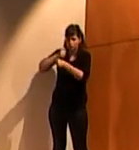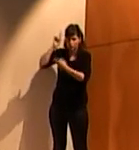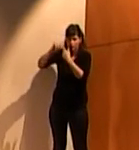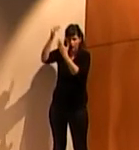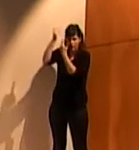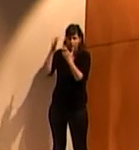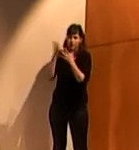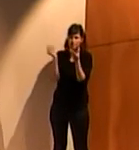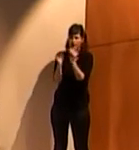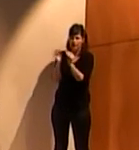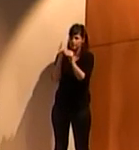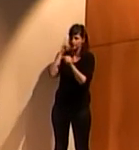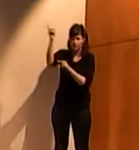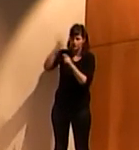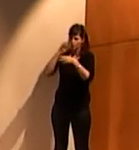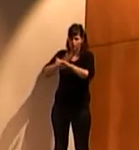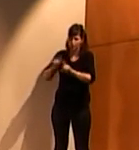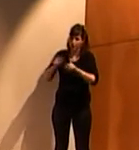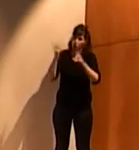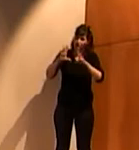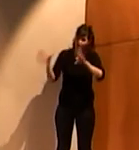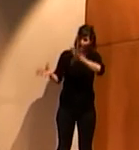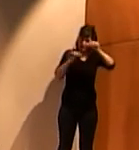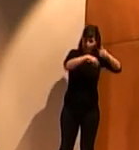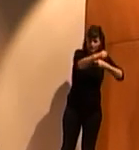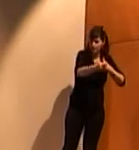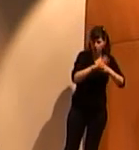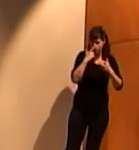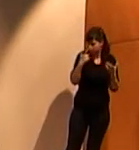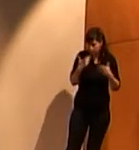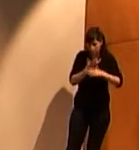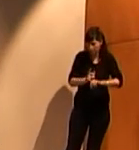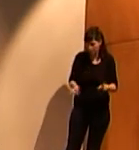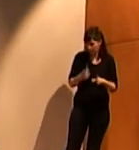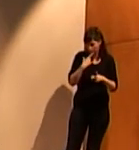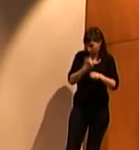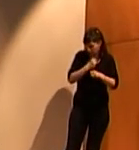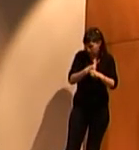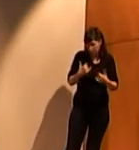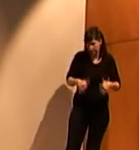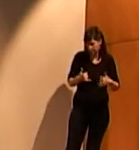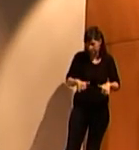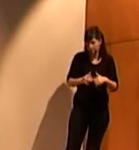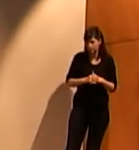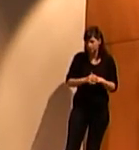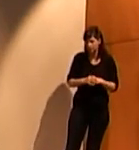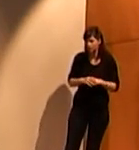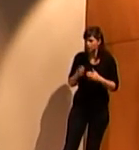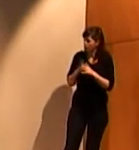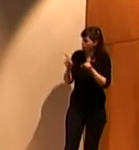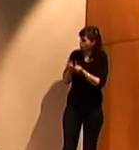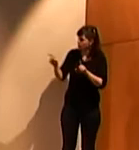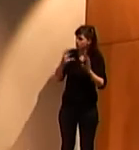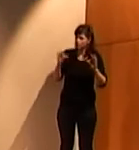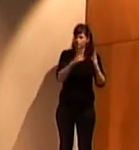n'est pas encore prêt pour l'espace urbain. Donc il y a du travail aussi à ce niveau-là. Et sur cette maquette, par rapport au cahier des charges qui